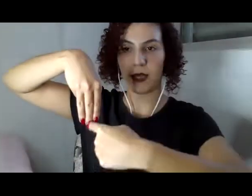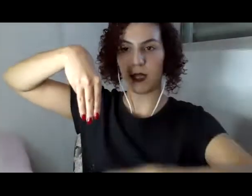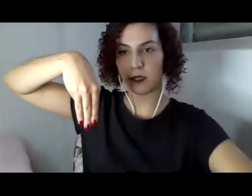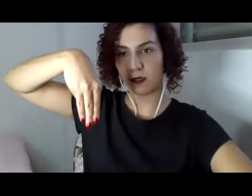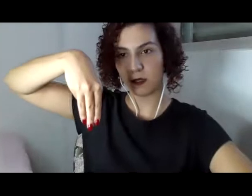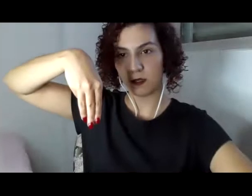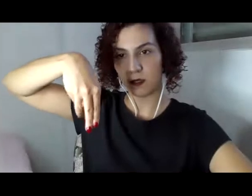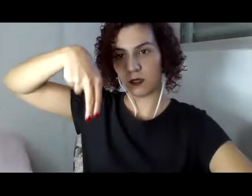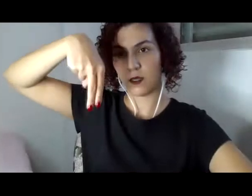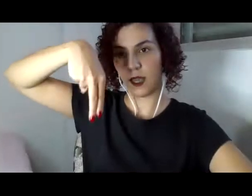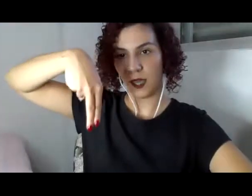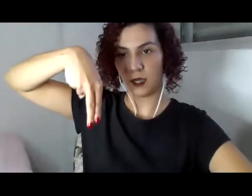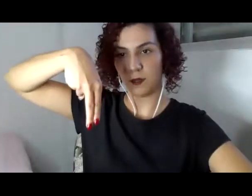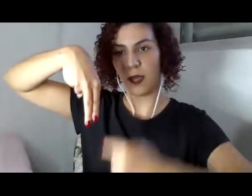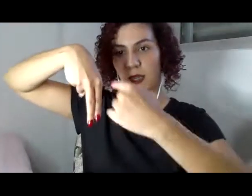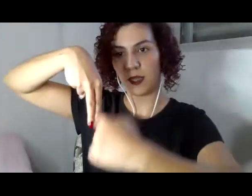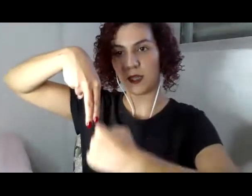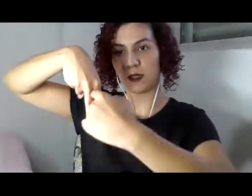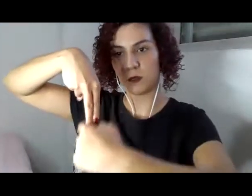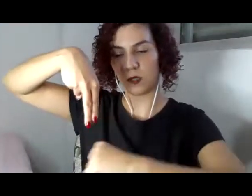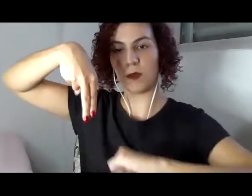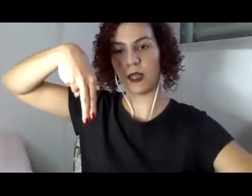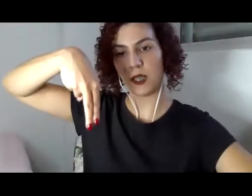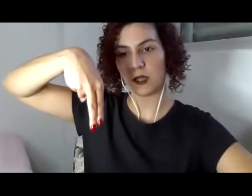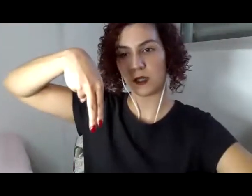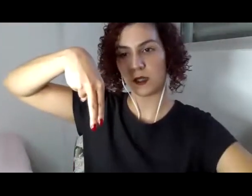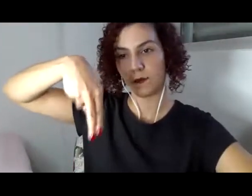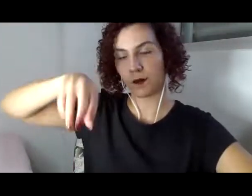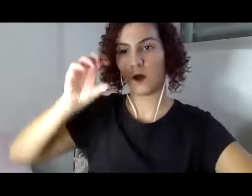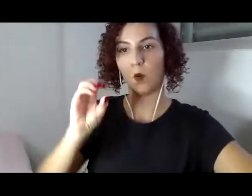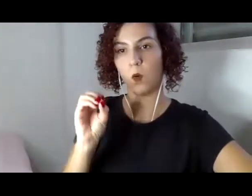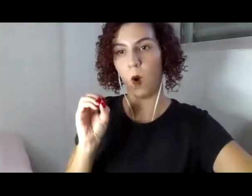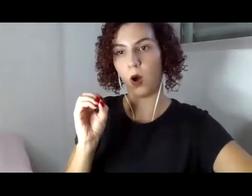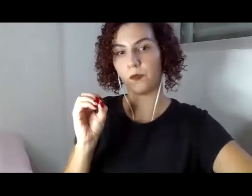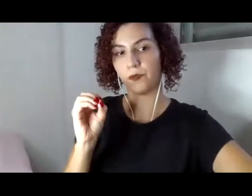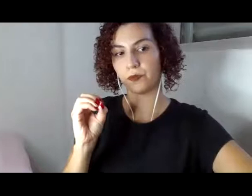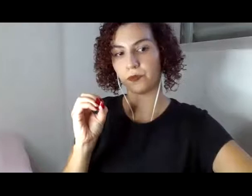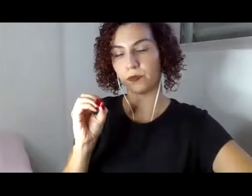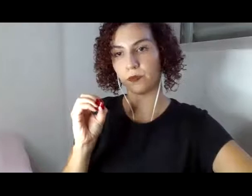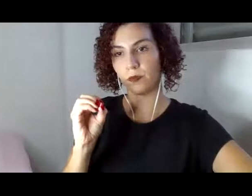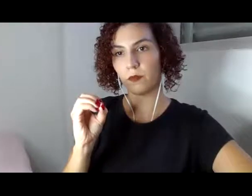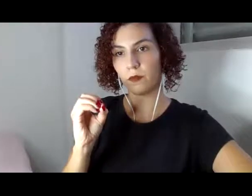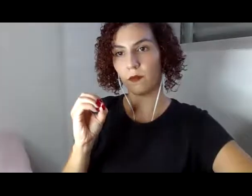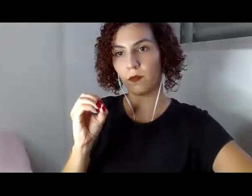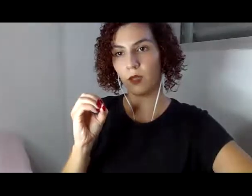Perninhas. M, perninhas. 2 perninhas. O o O.